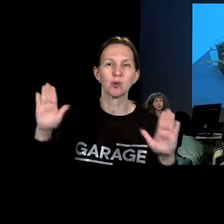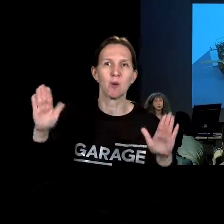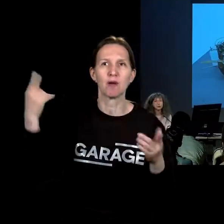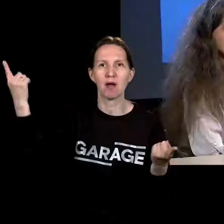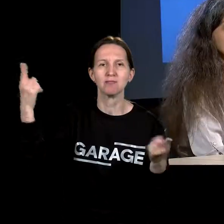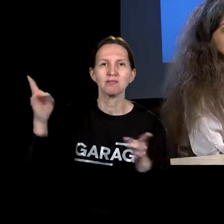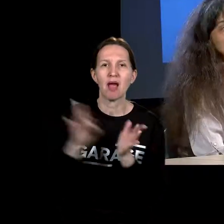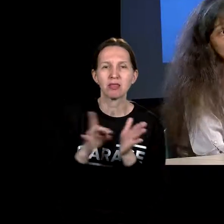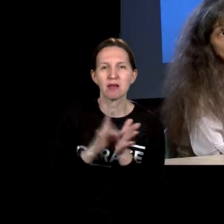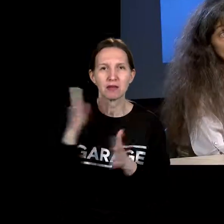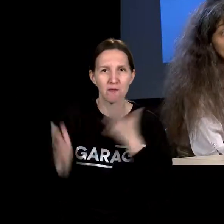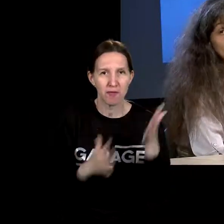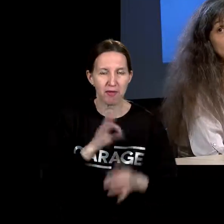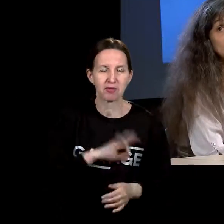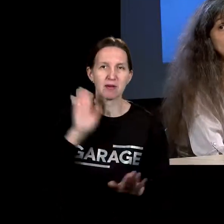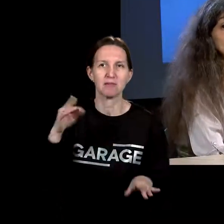энергии ветра и воды,